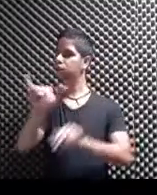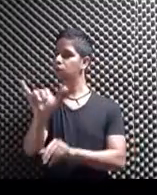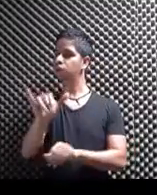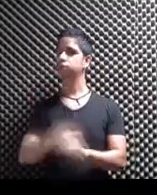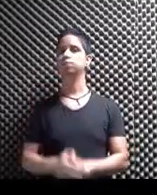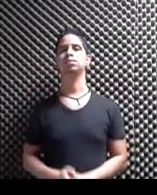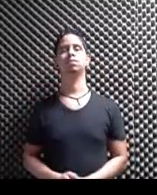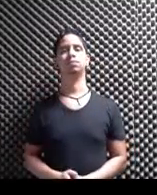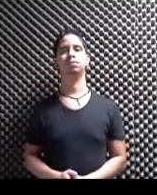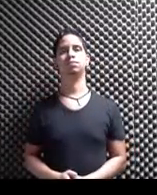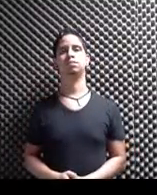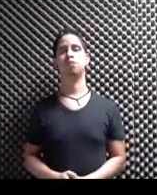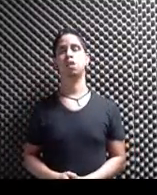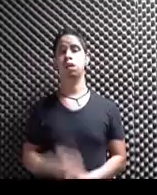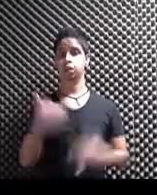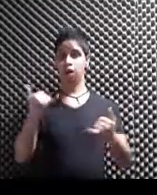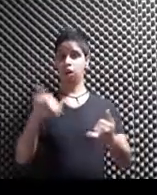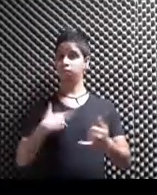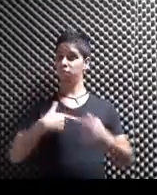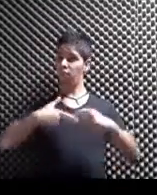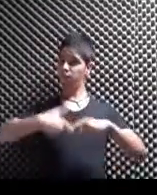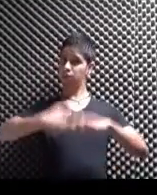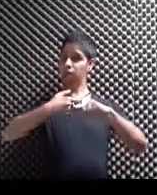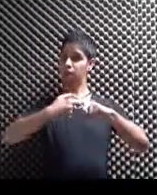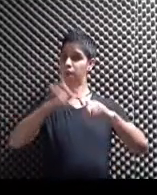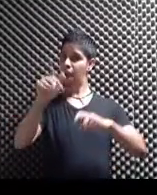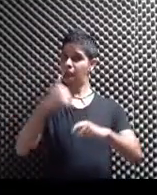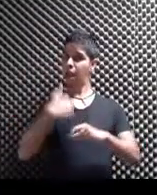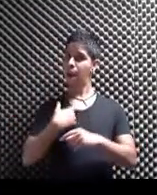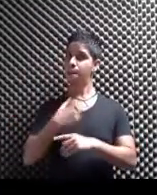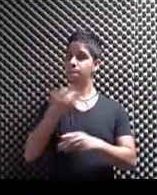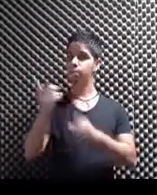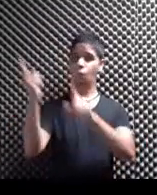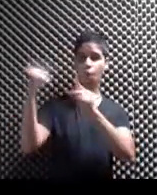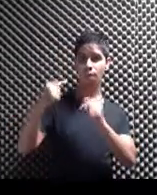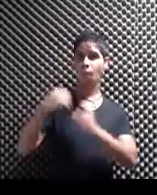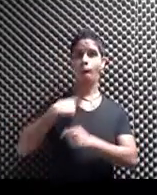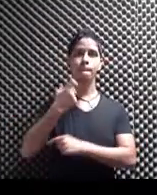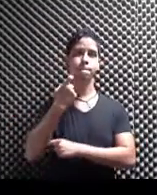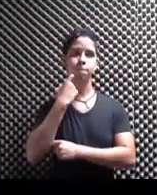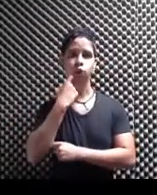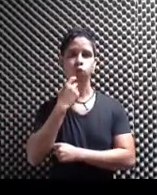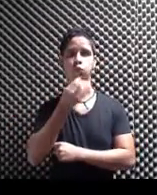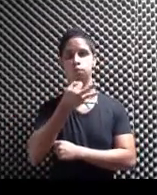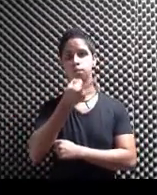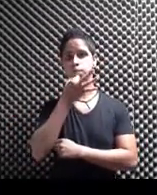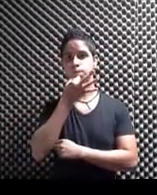por invitar Así que nos vamos a una paucilla y regresamos ya mismo así que llévatelo